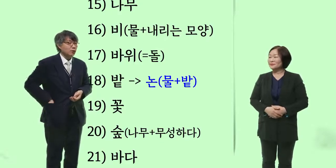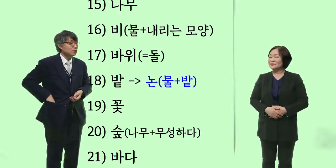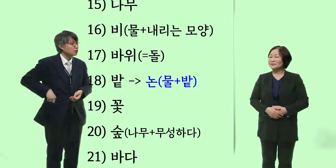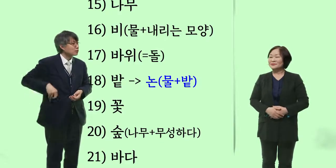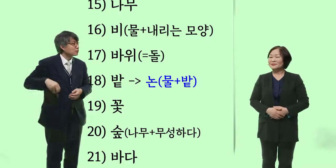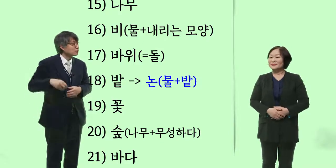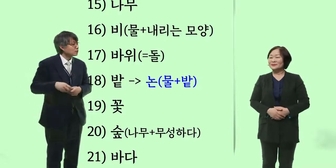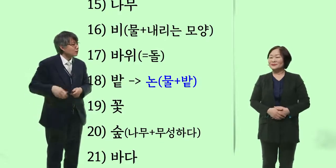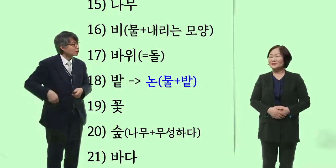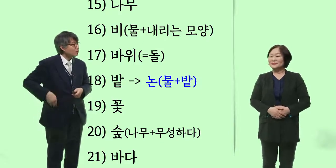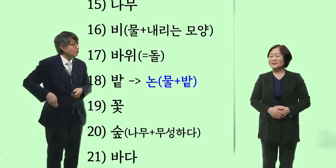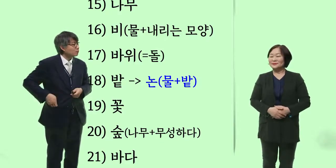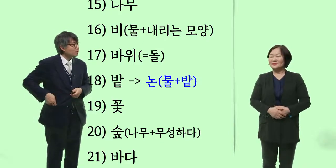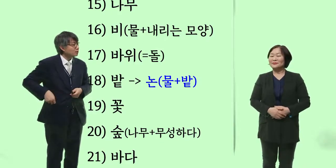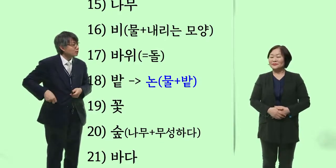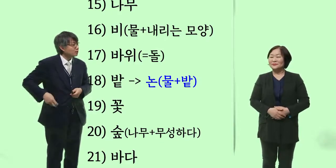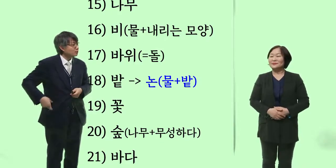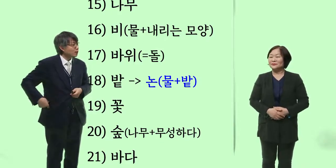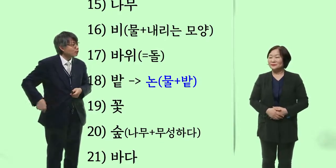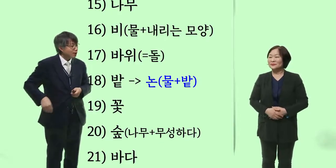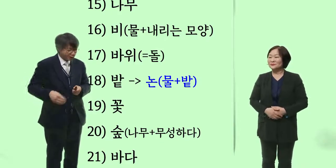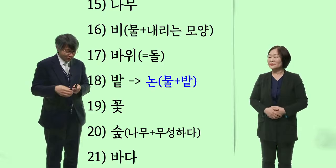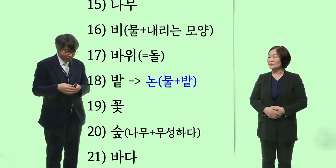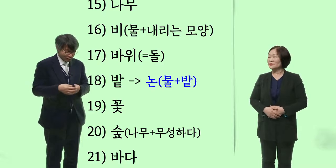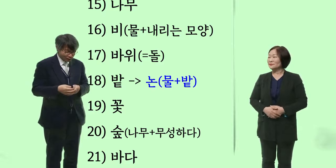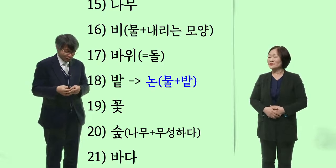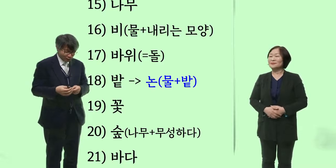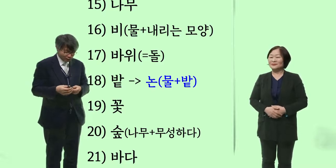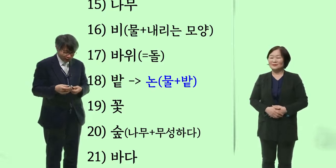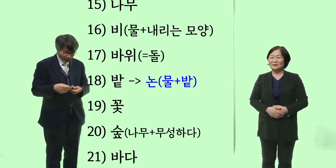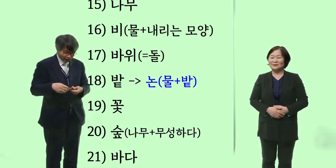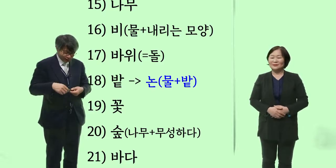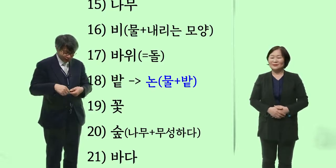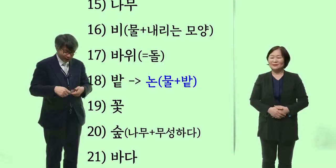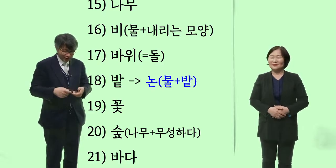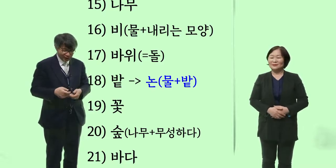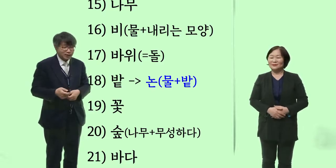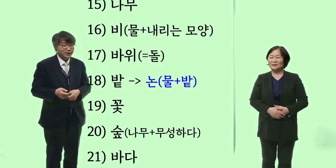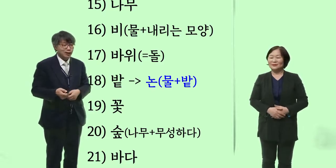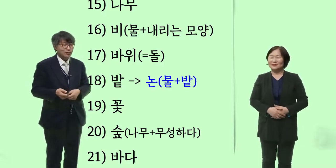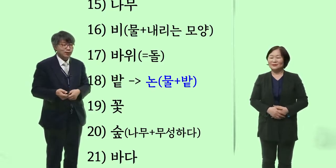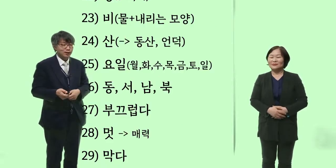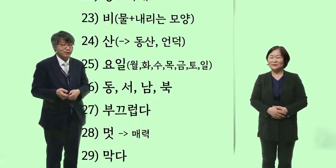오늘 나중에 배우면 왜 우리가 이 수어를 배우고 이 찬양을 하는지 알 수 있을 것 같습니다.